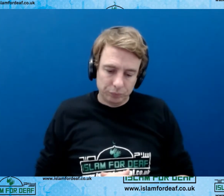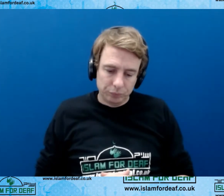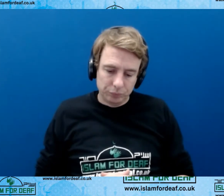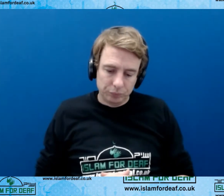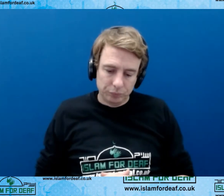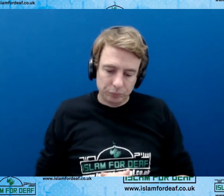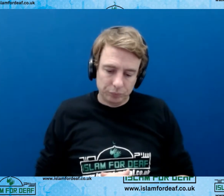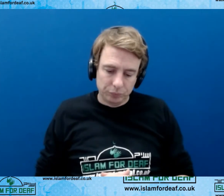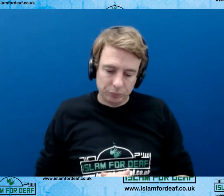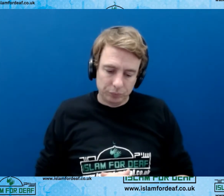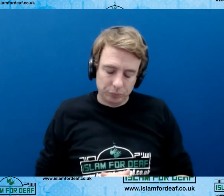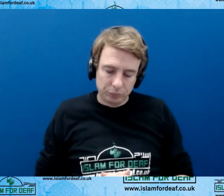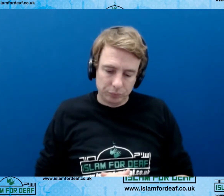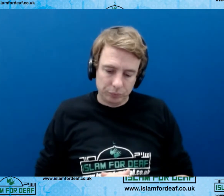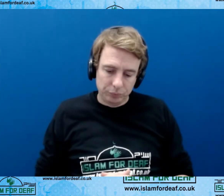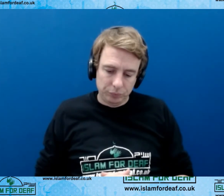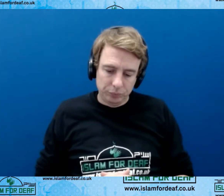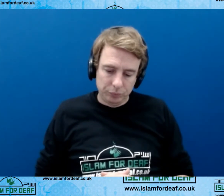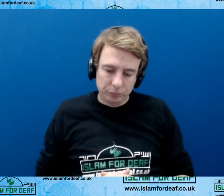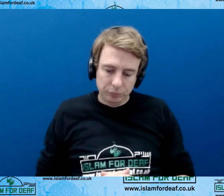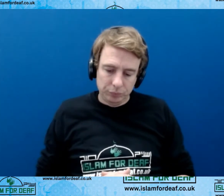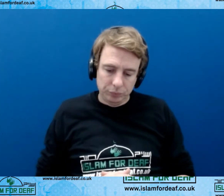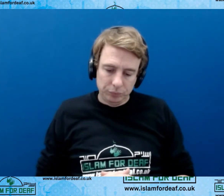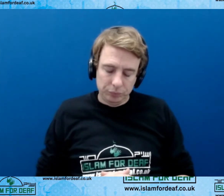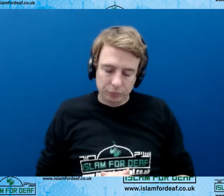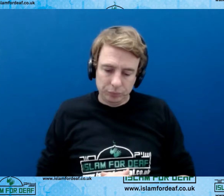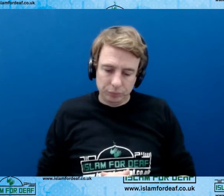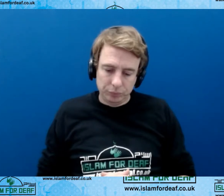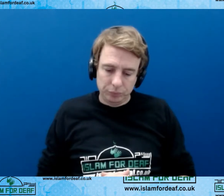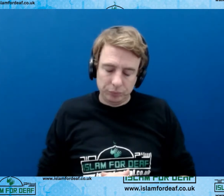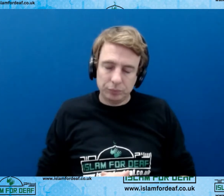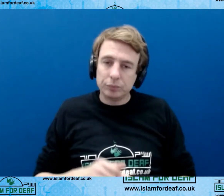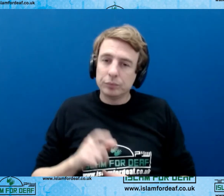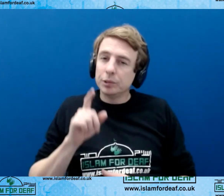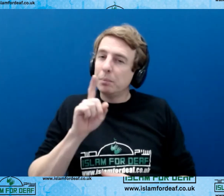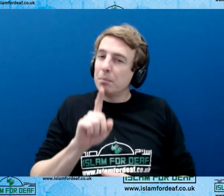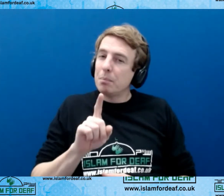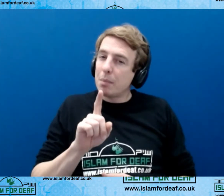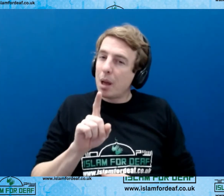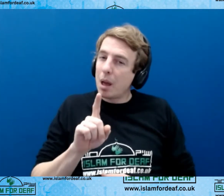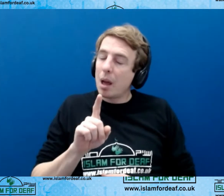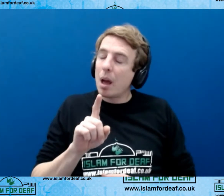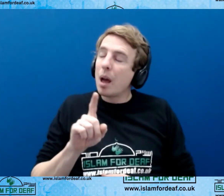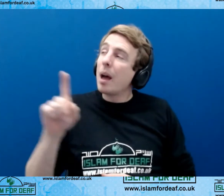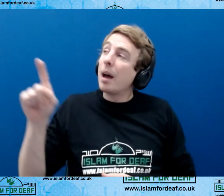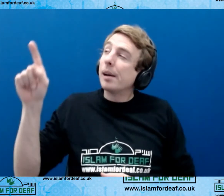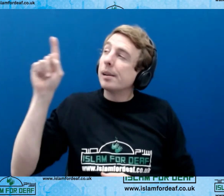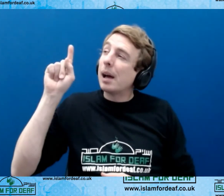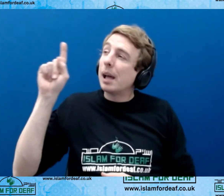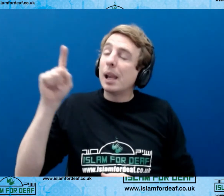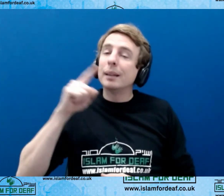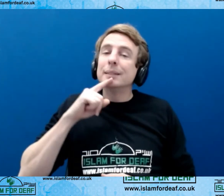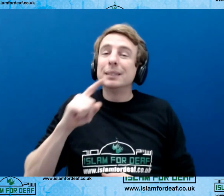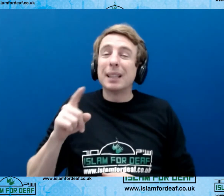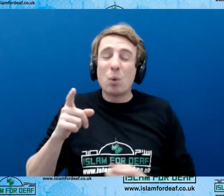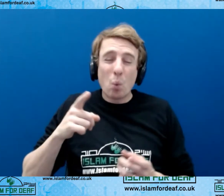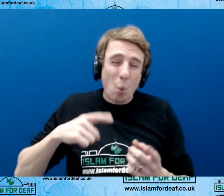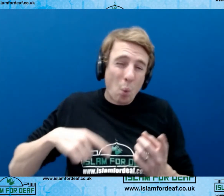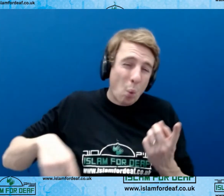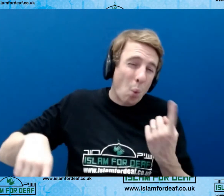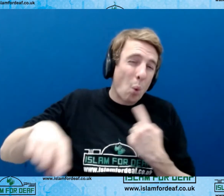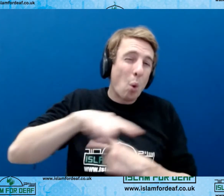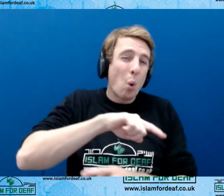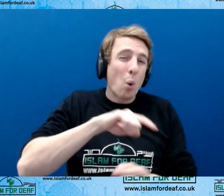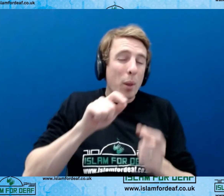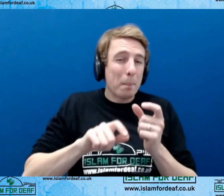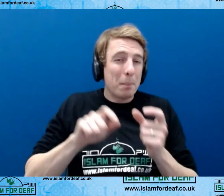السورة. And then Allah the Most High then made an exception. So they're all at loss, except for those who have been described in this chapter